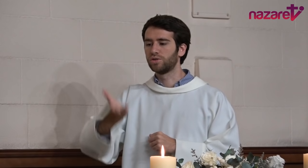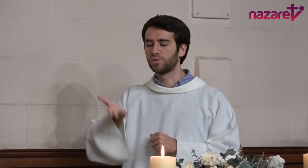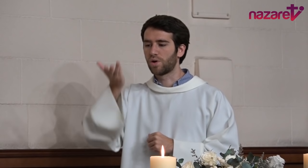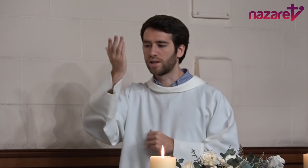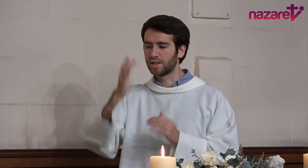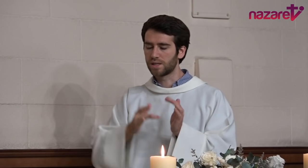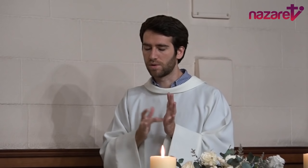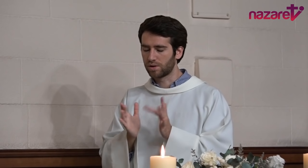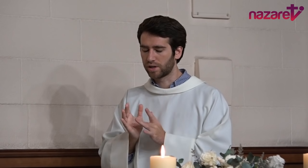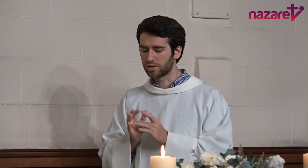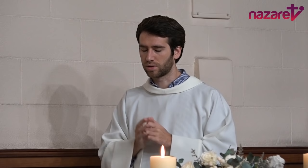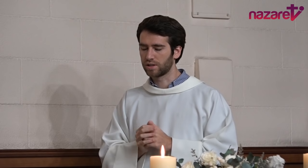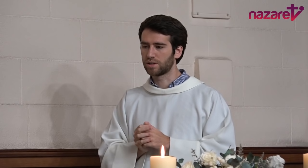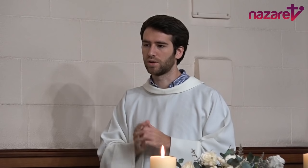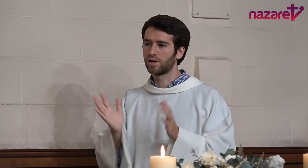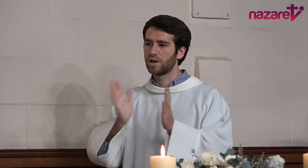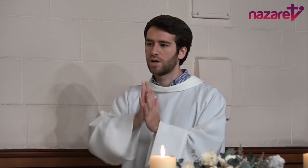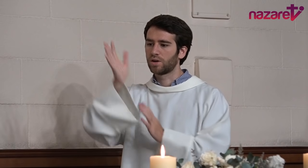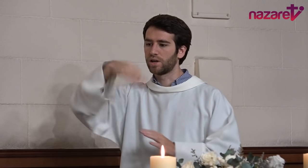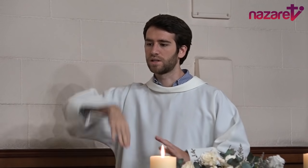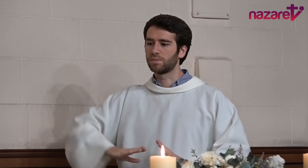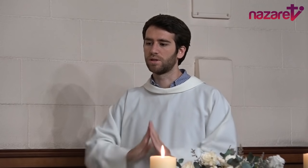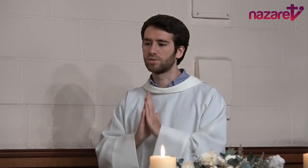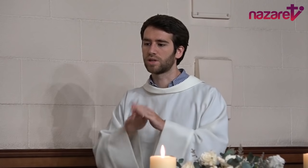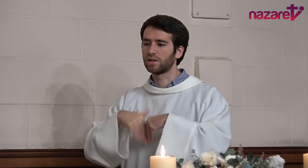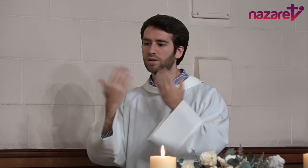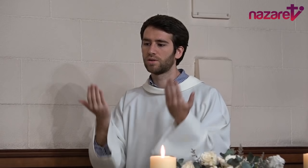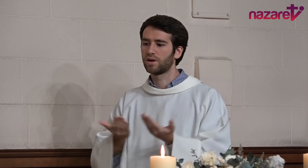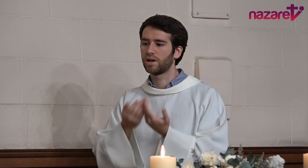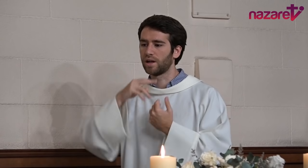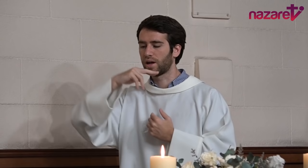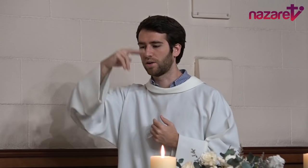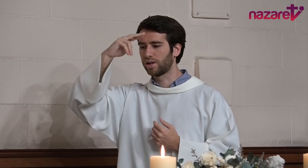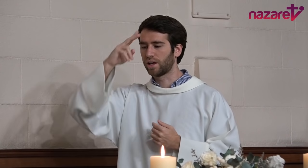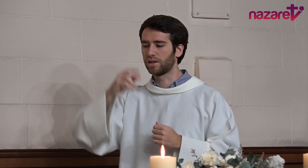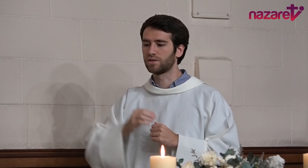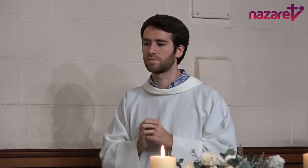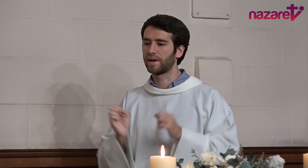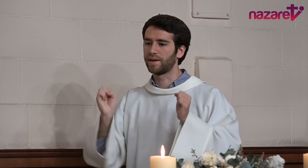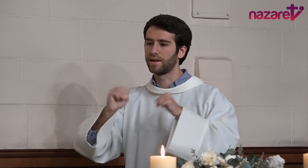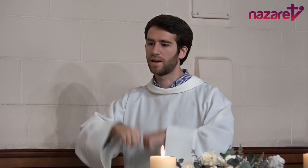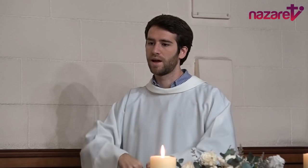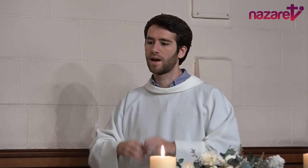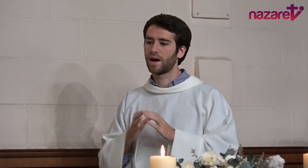tú, Altísimo Jesucristo, con el Espíritu Santo, en la gloria de Dios Padre.